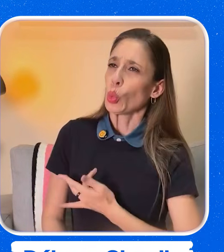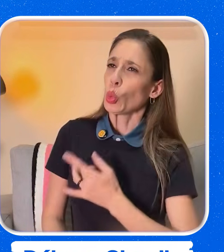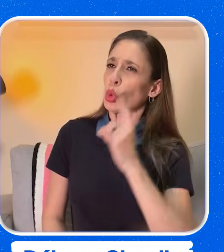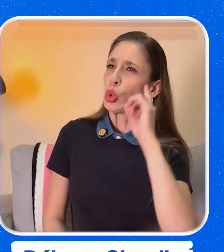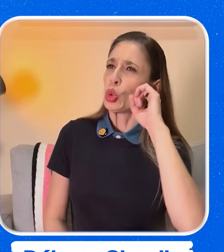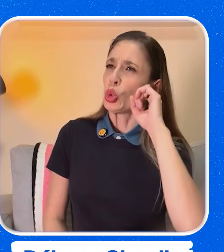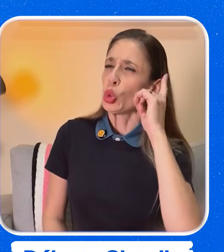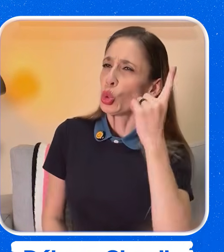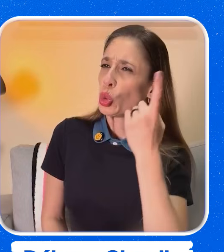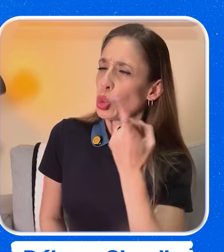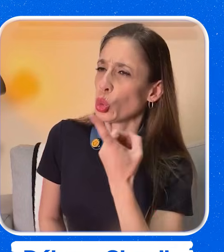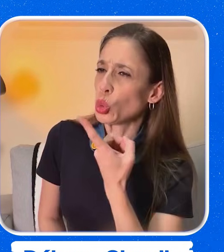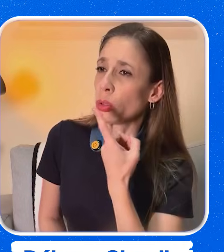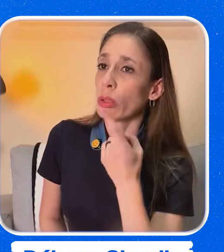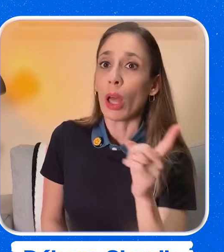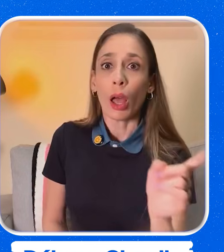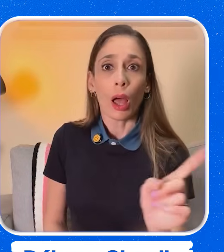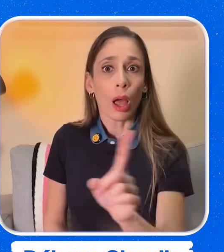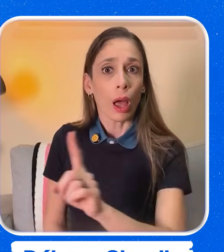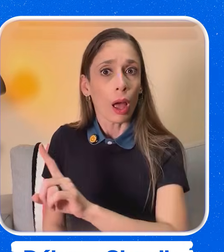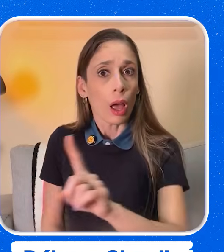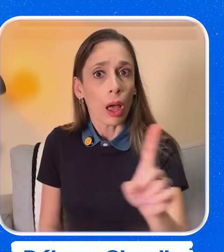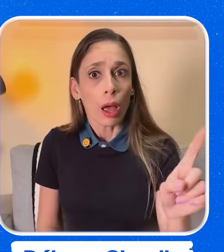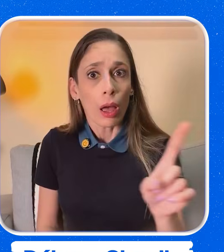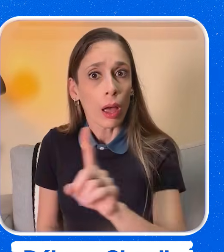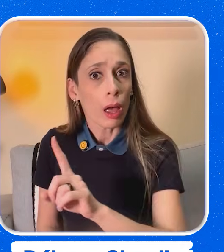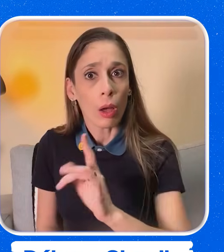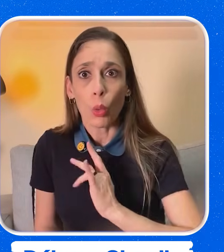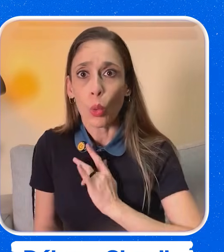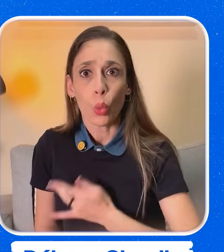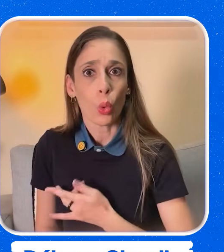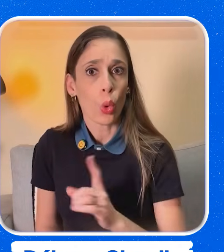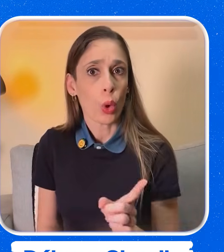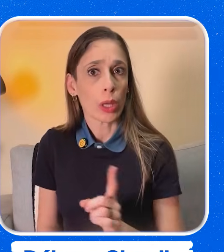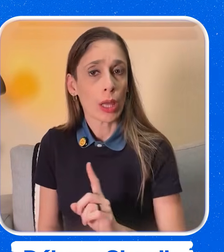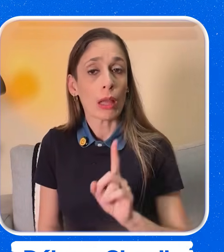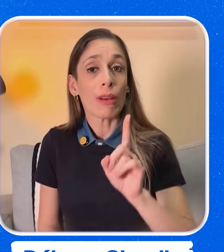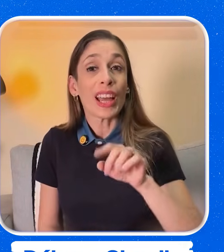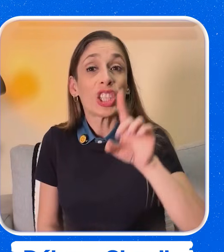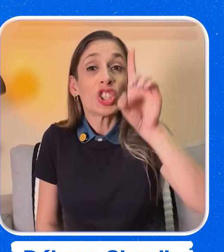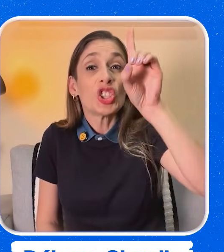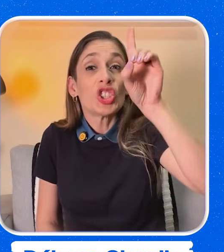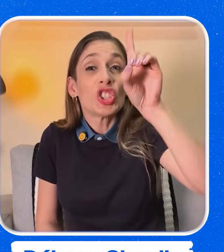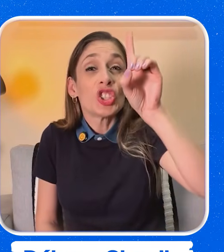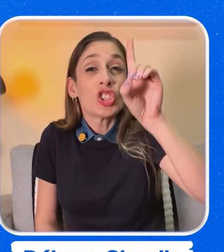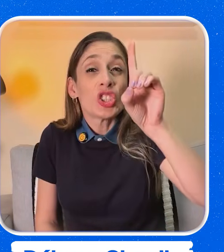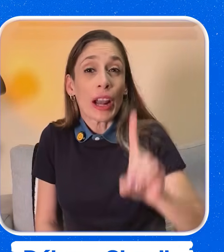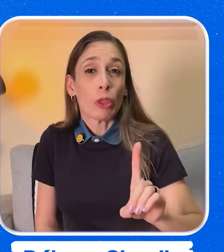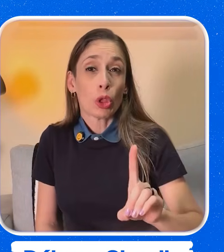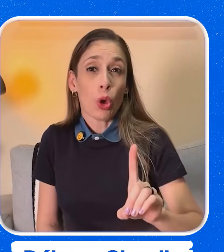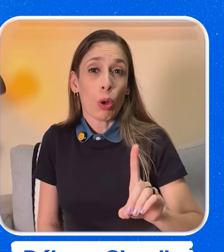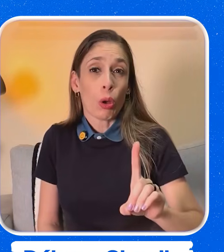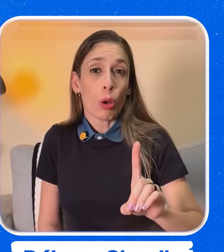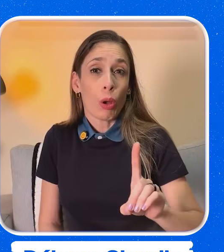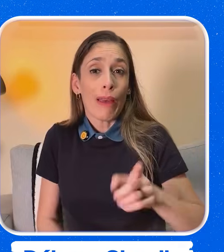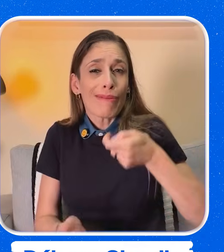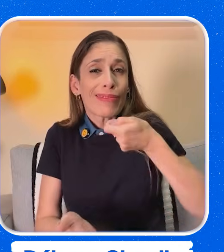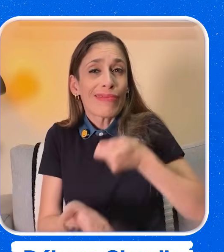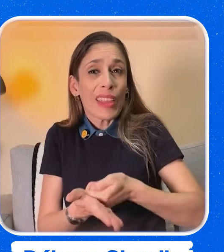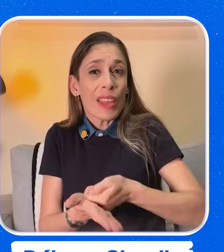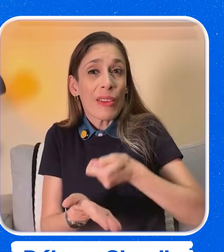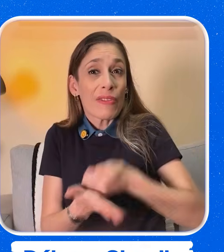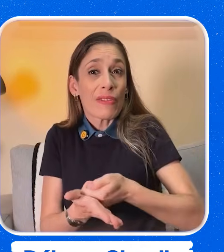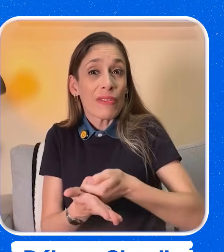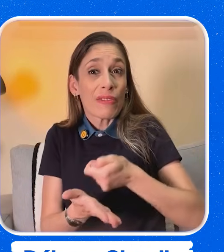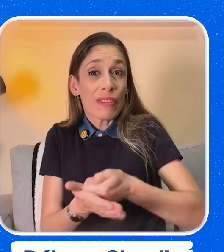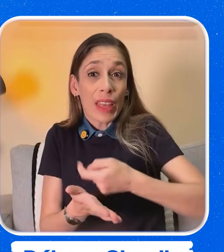gente precisa estar ali. Não, gente, é um direito, é um dever nosso, né? Em todos os espaços,